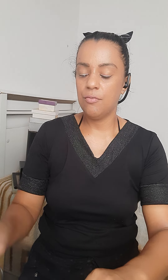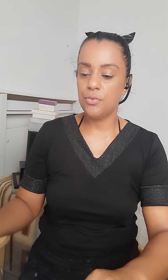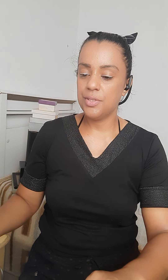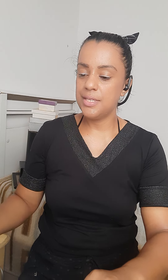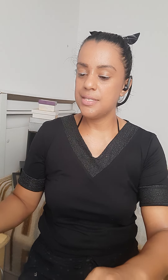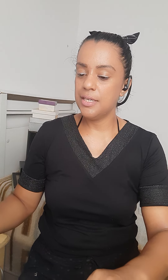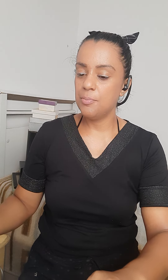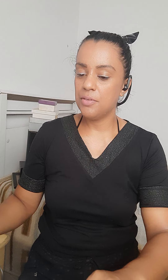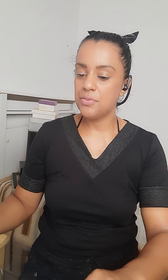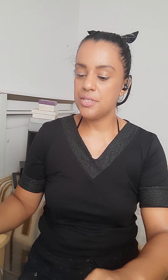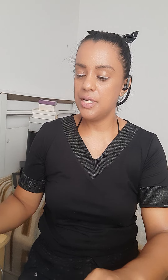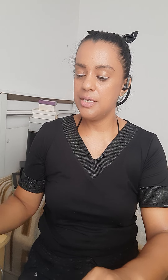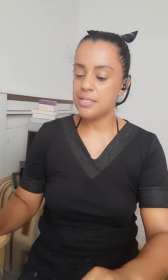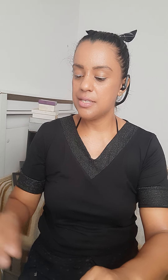Vou trazer aqui para vocês